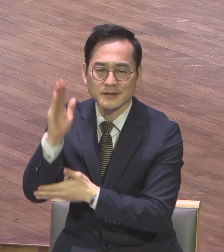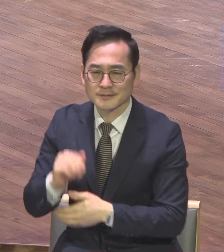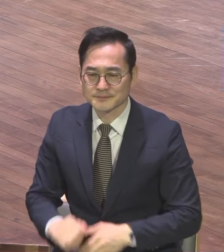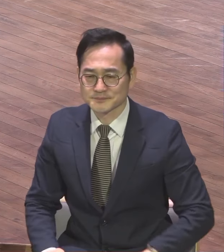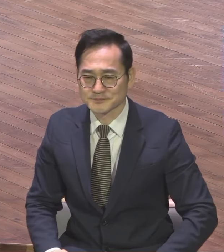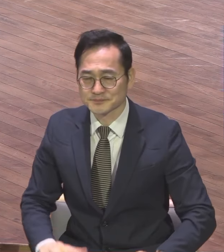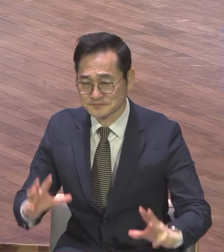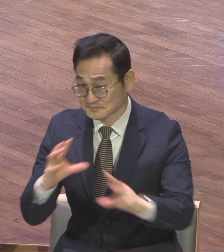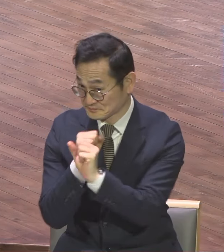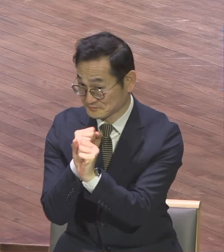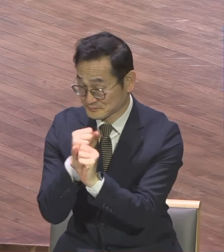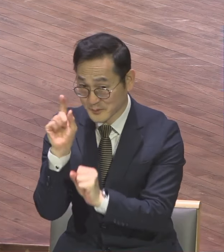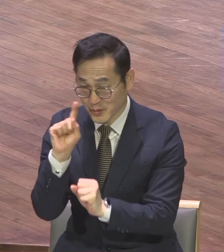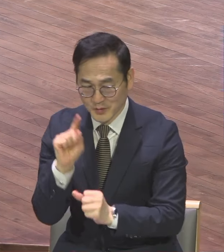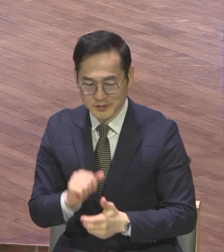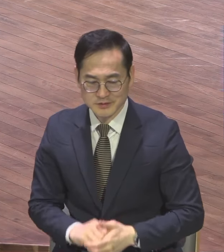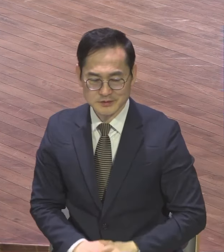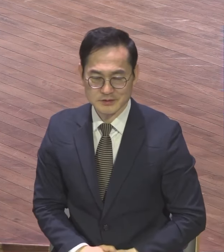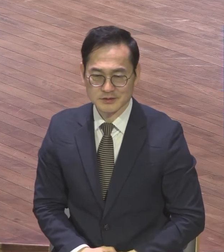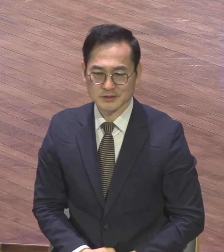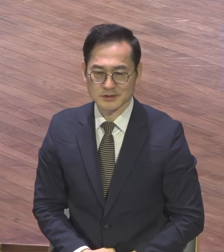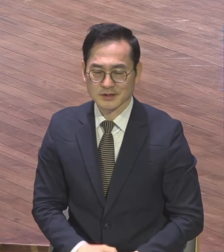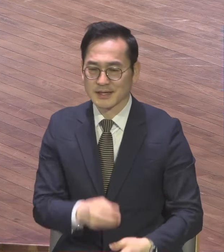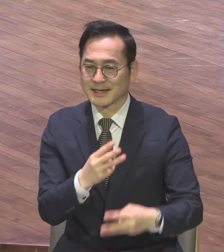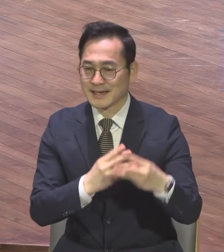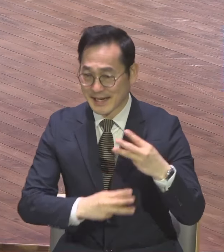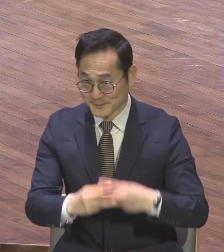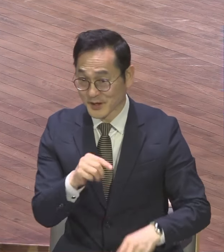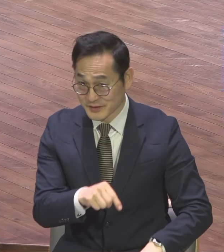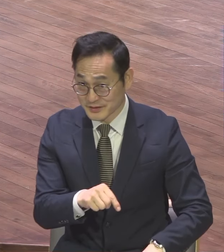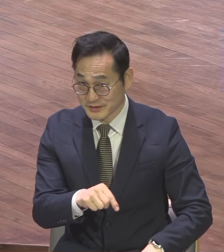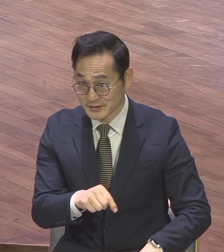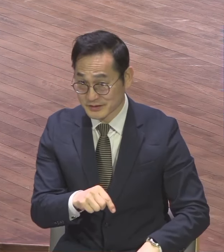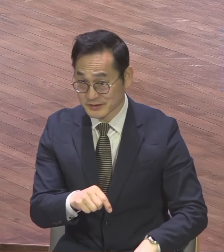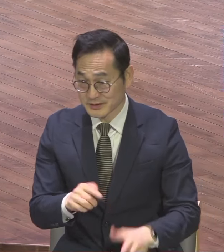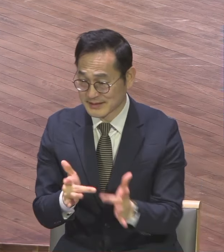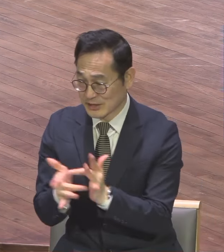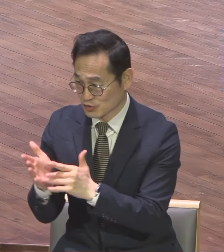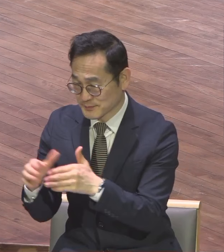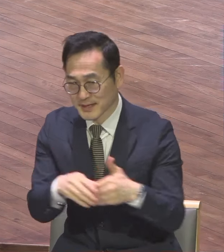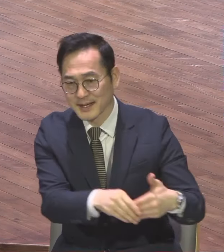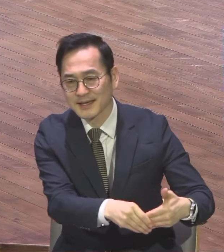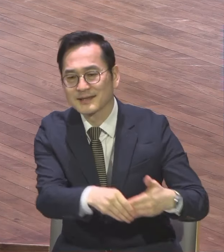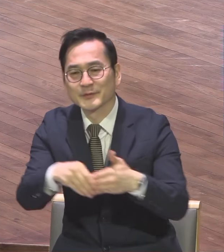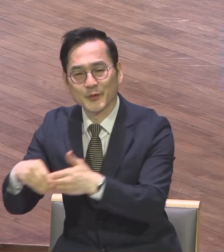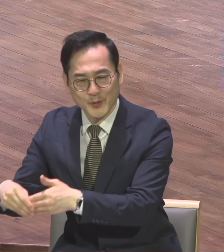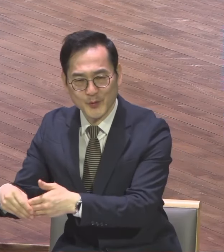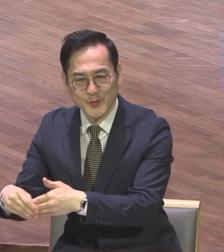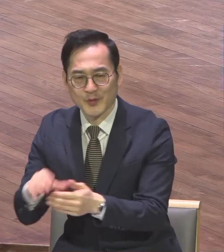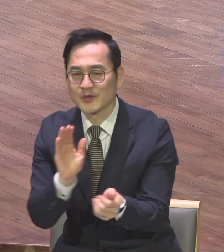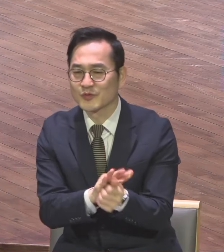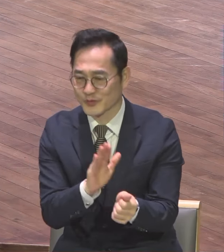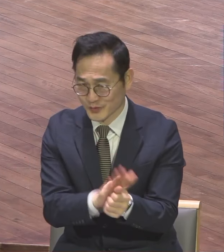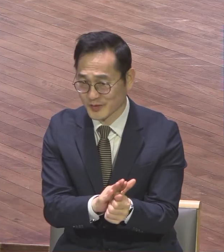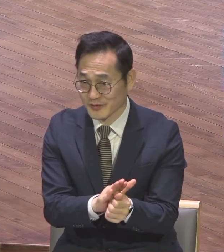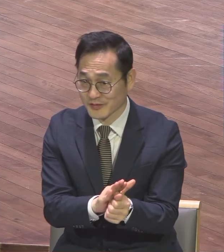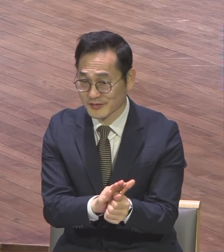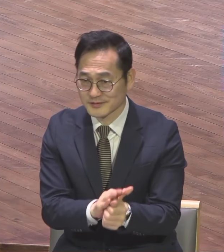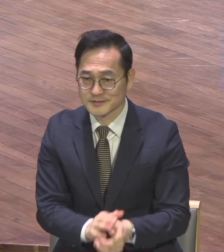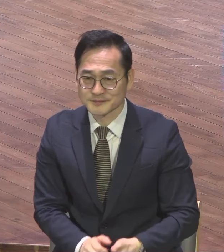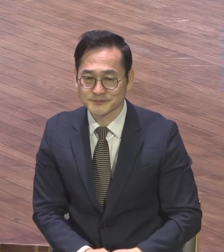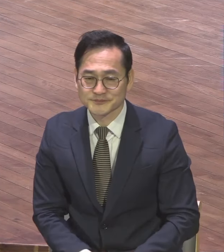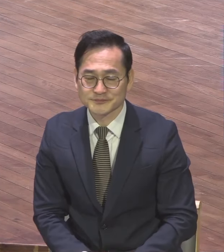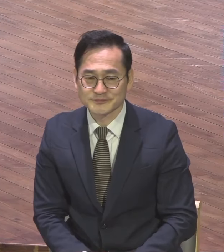뭐냐? 바로 렘넌트들을 예수님 앞으로 나아가게 하는 것입니다.